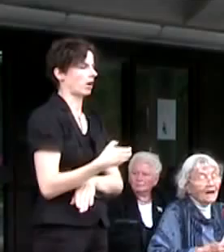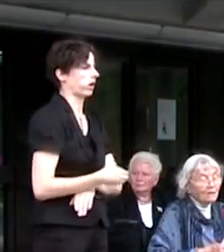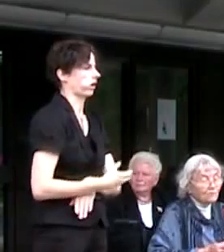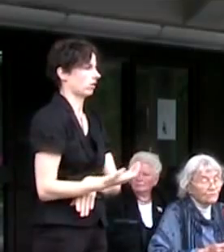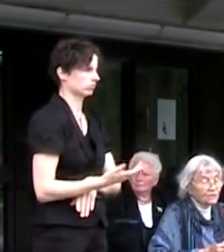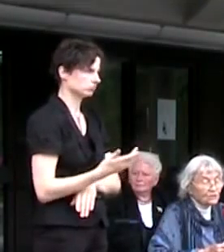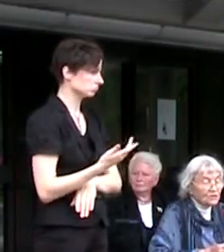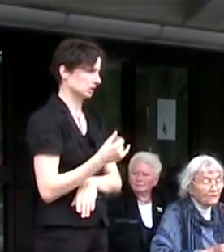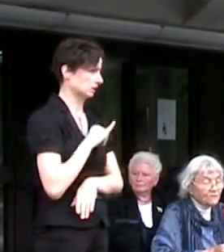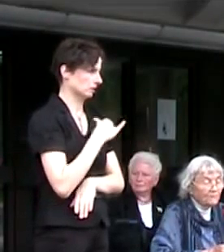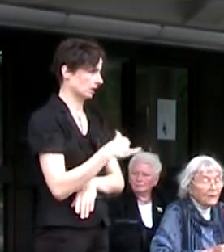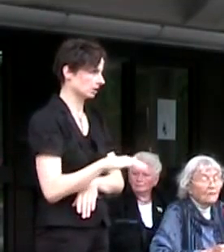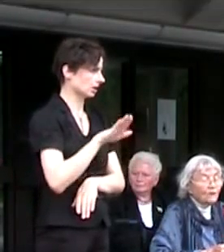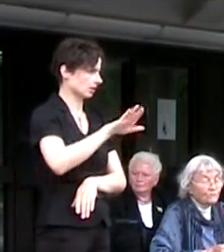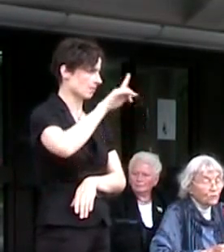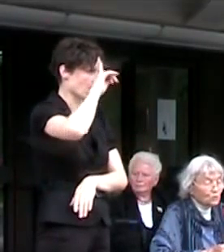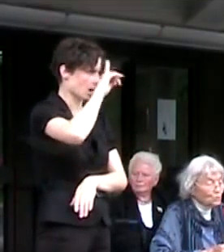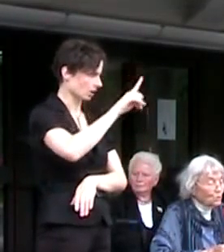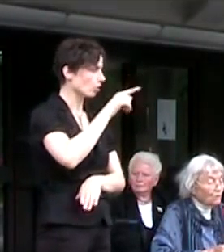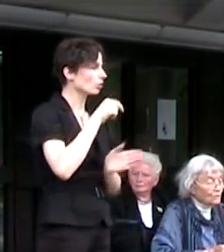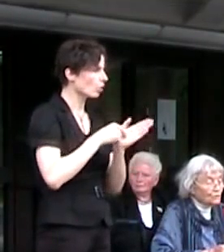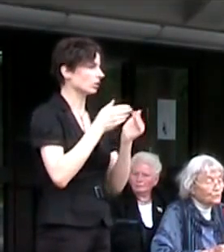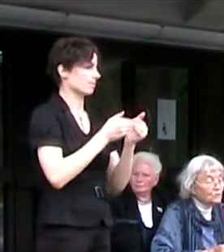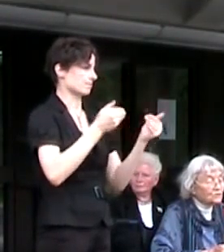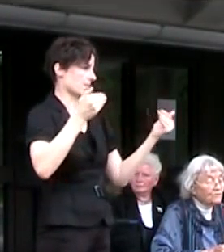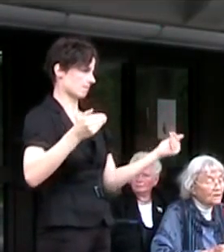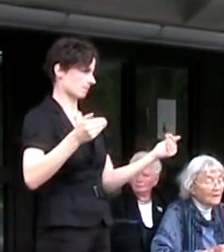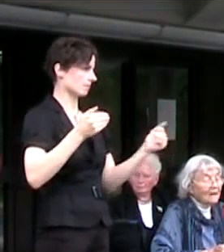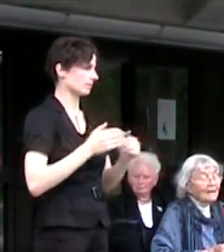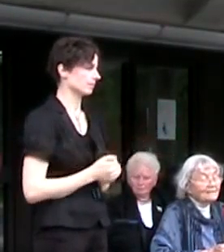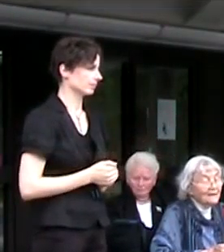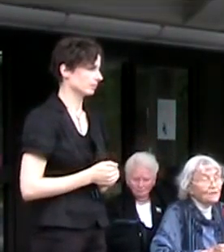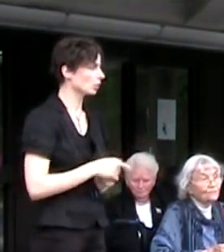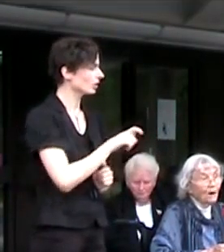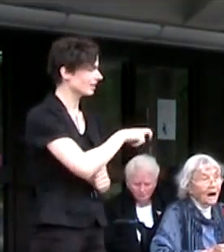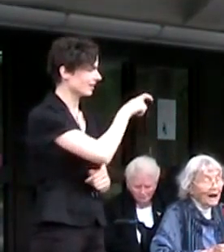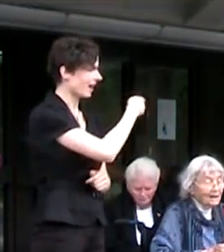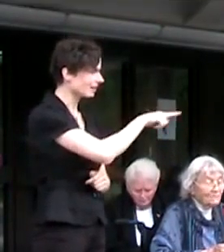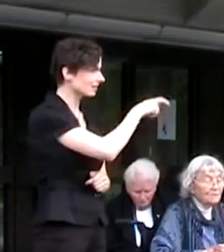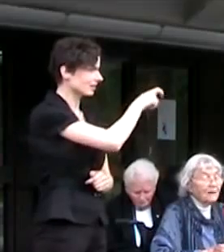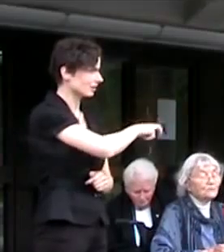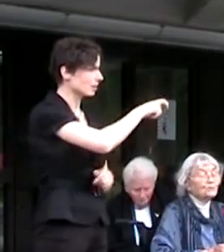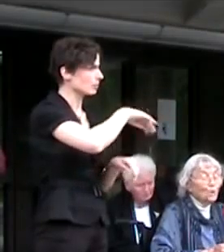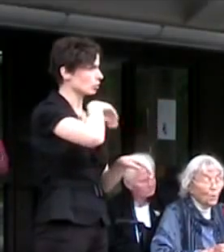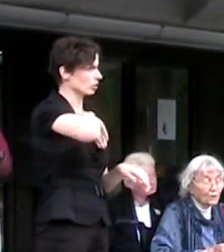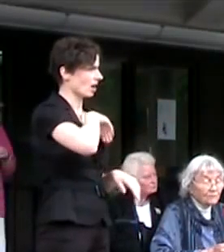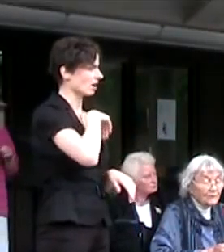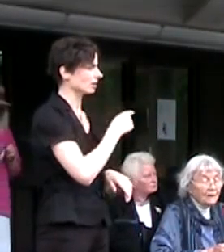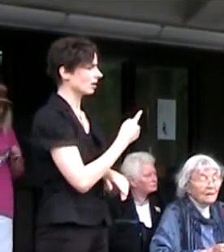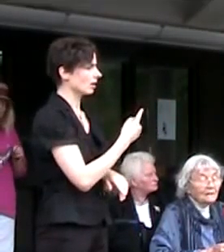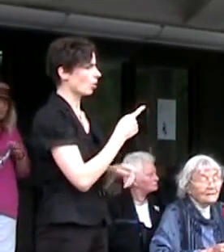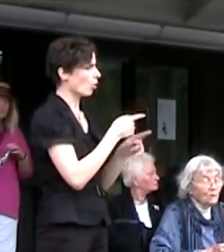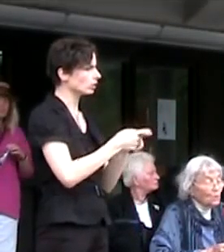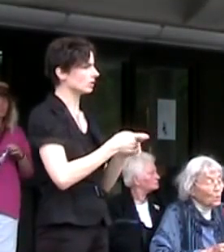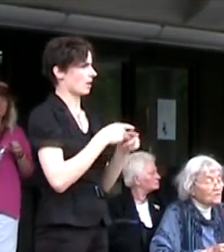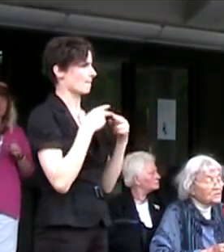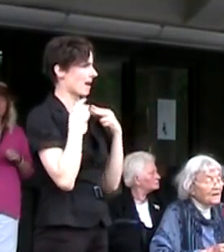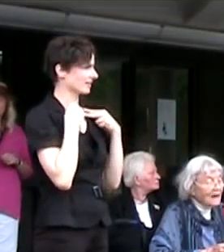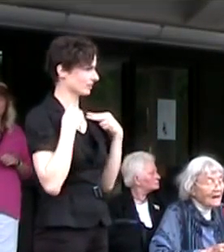vom Vererbungswissenschaftler von Verschur unterstützt wird, sind vor allem die Pastoren, die